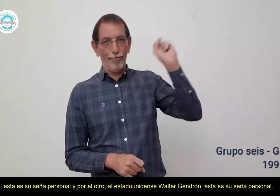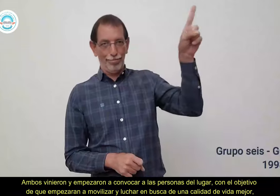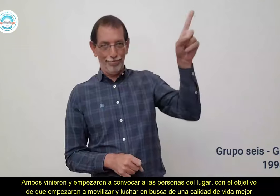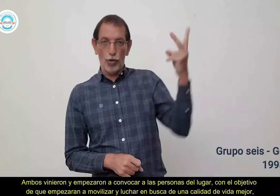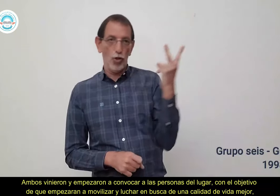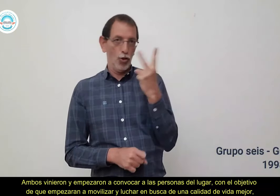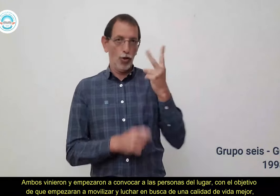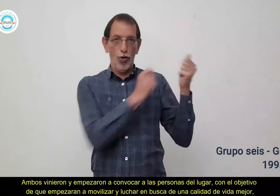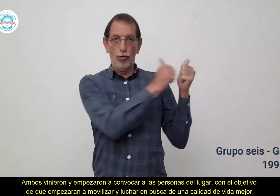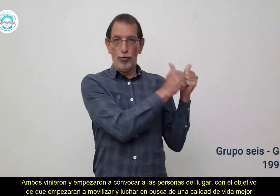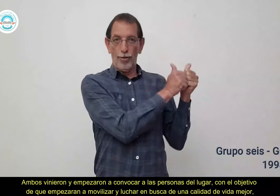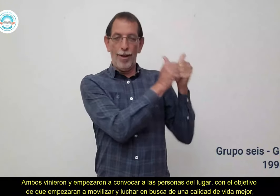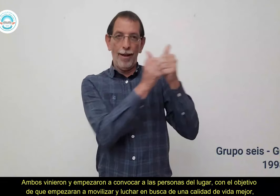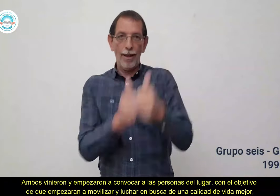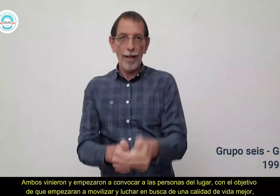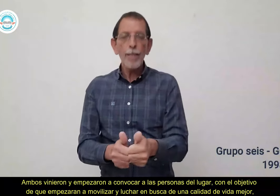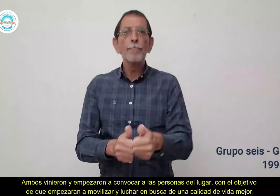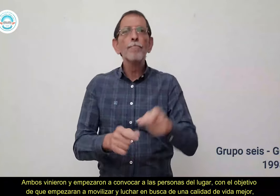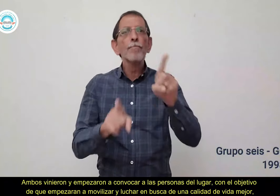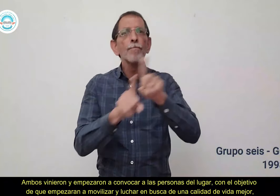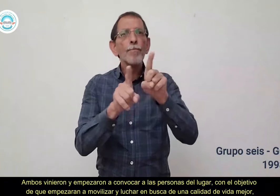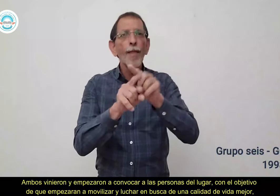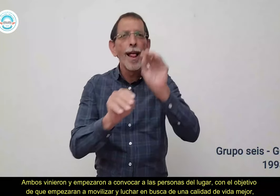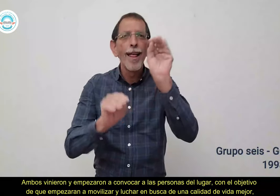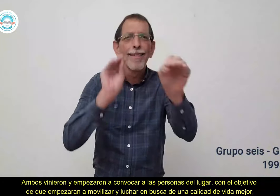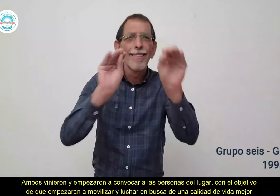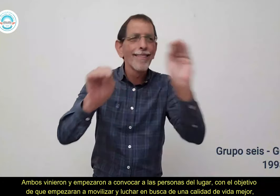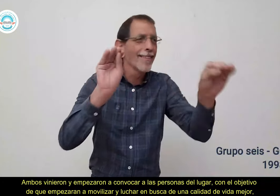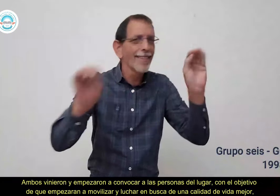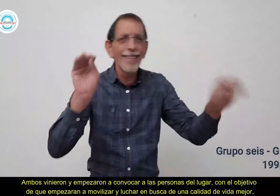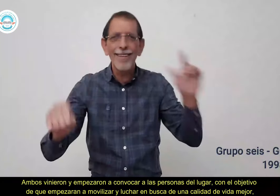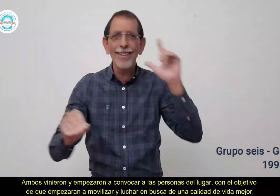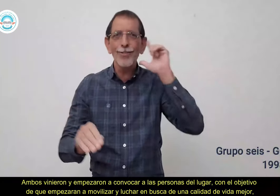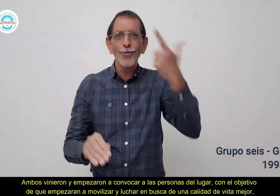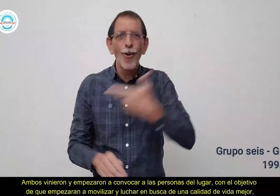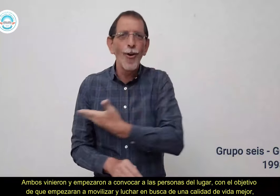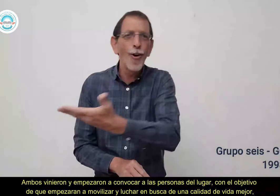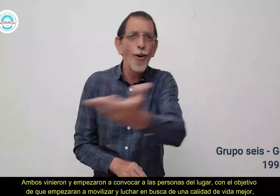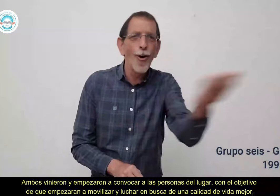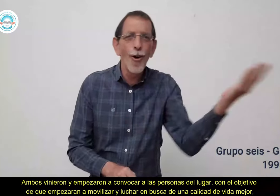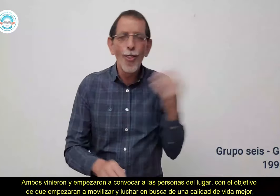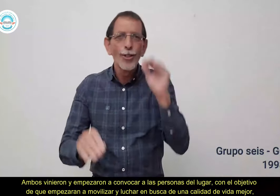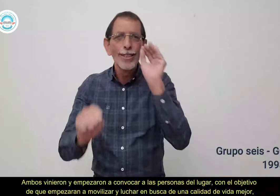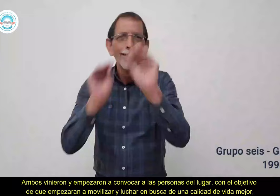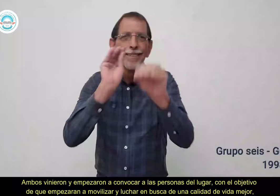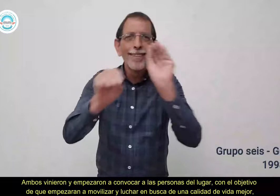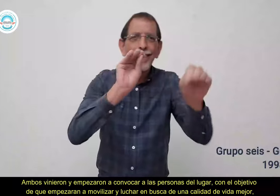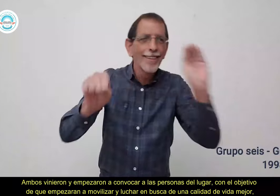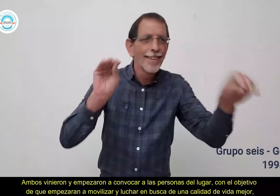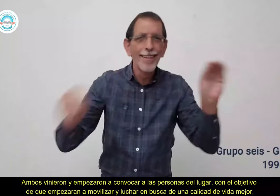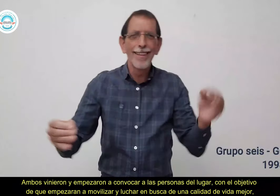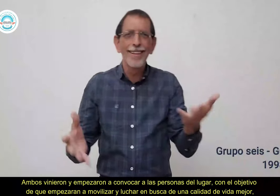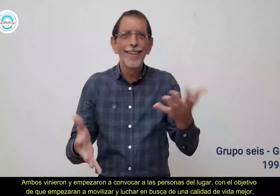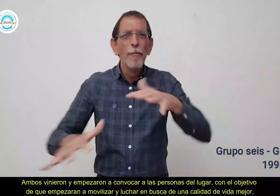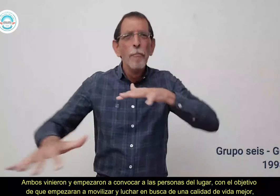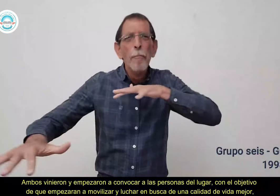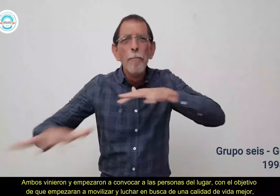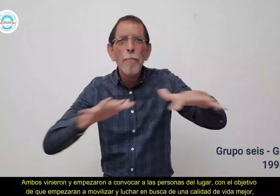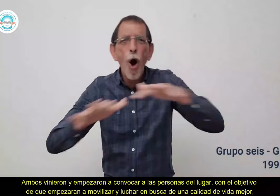Ambos vinieron y empezaron a convocar a las personas del lugar con el objetivo de que se empezaran a